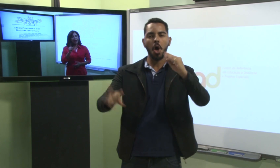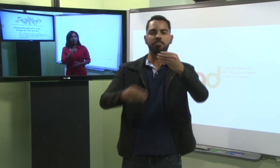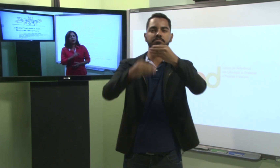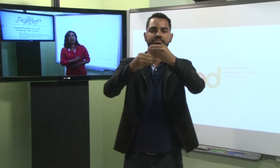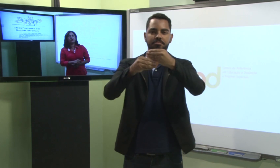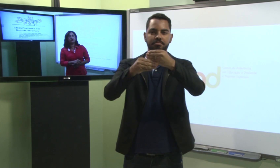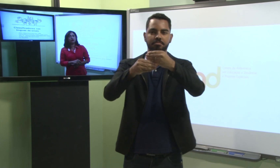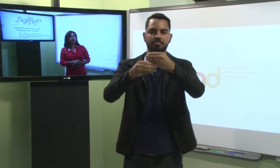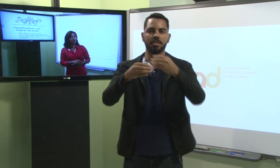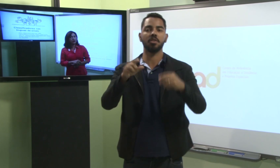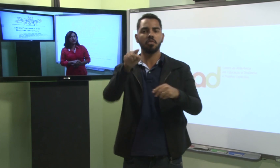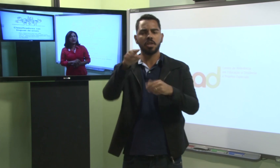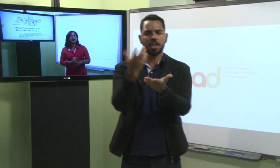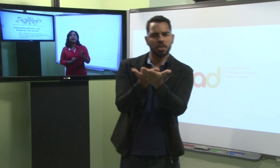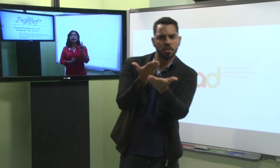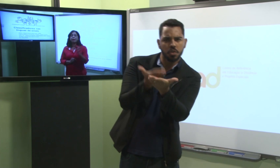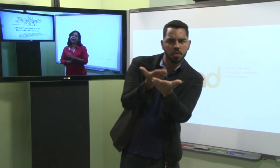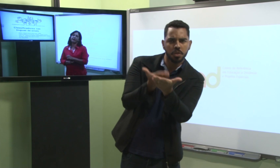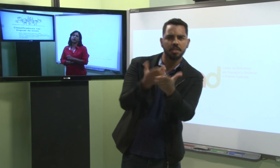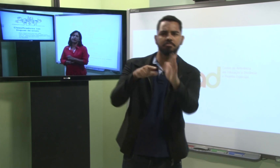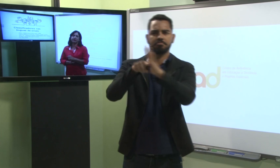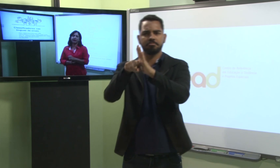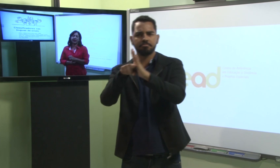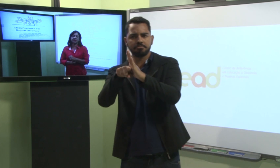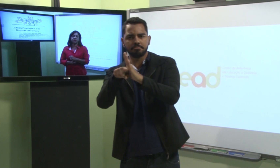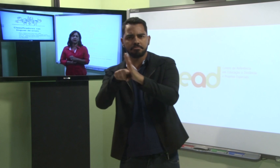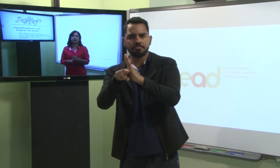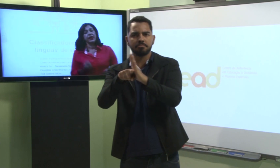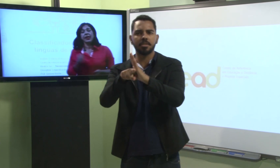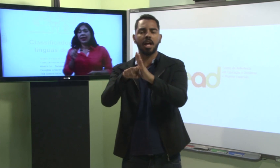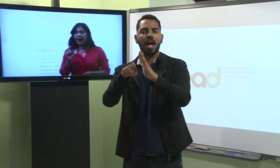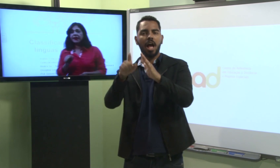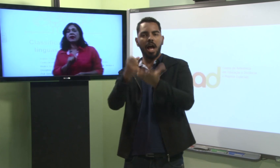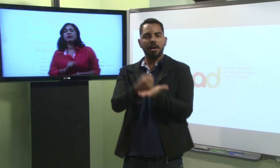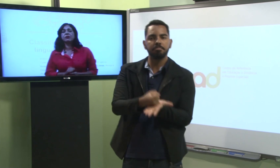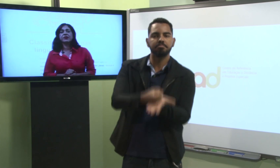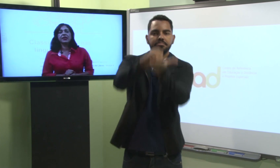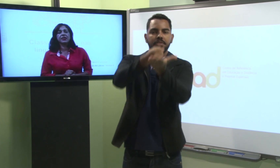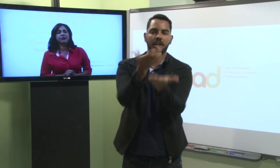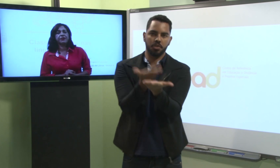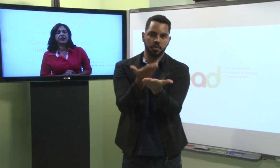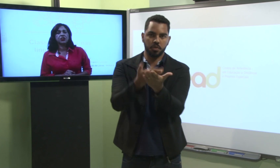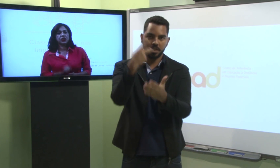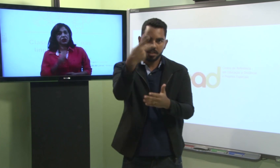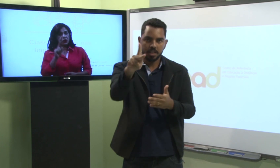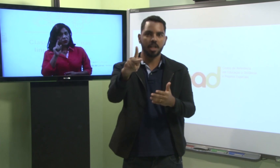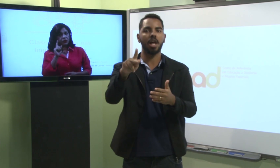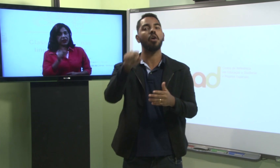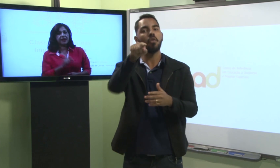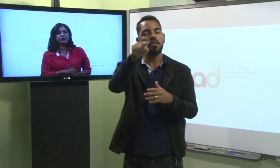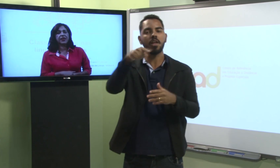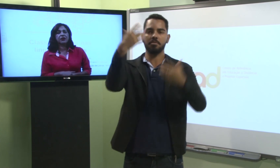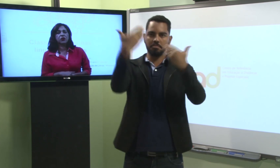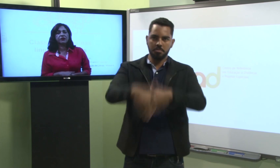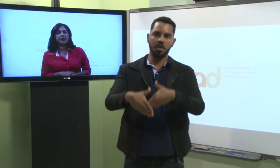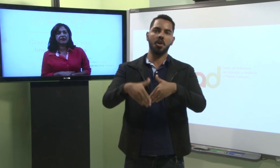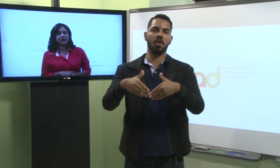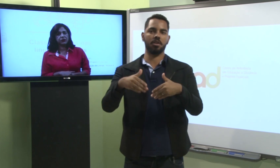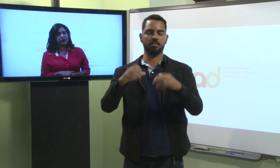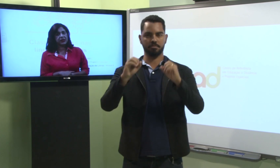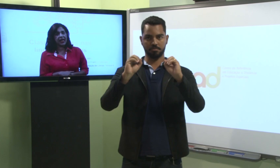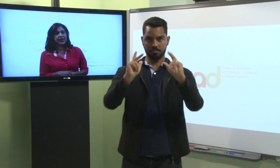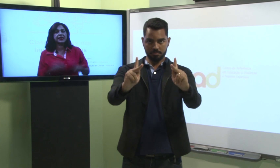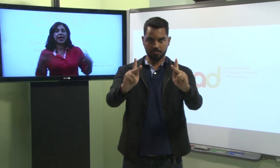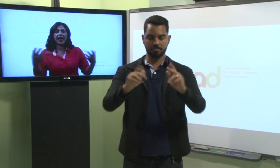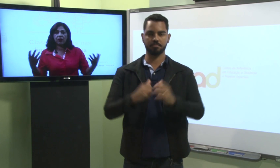estudos e apoiando os estudos de vocês para as nossas avaliações. Então, vamos seguindo em frente. Os classificadores nas